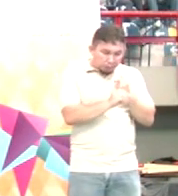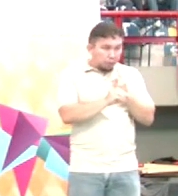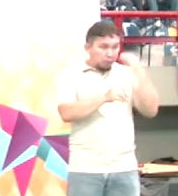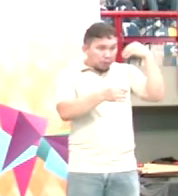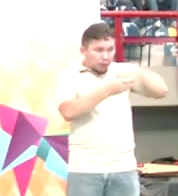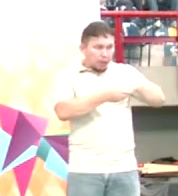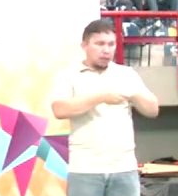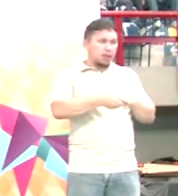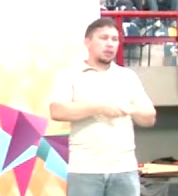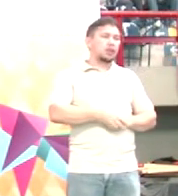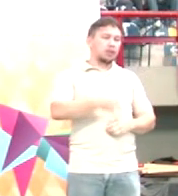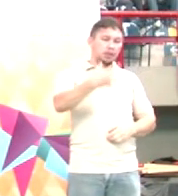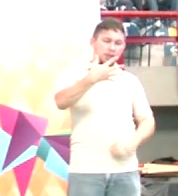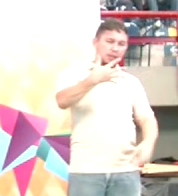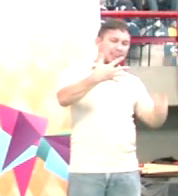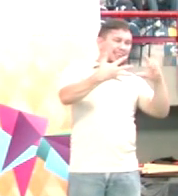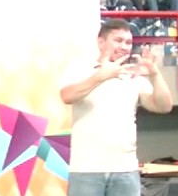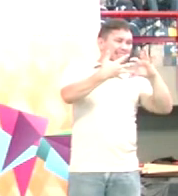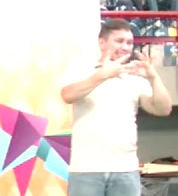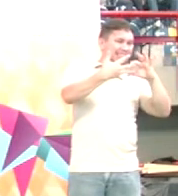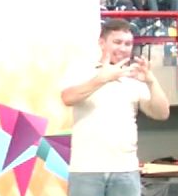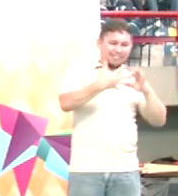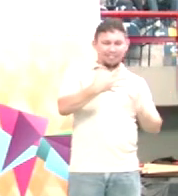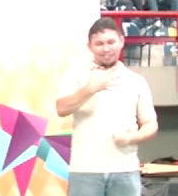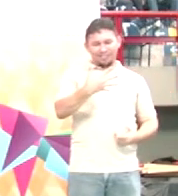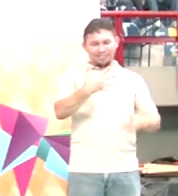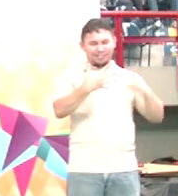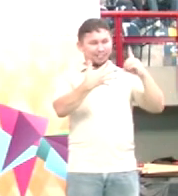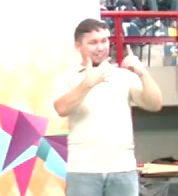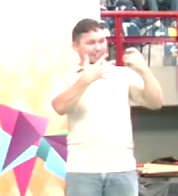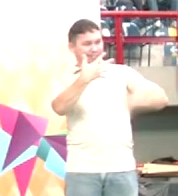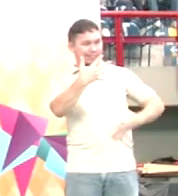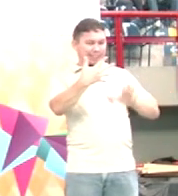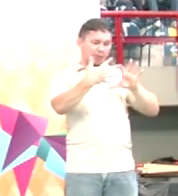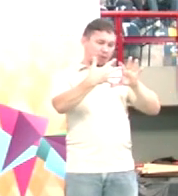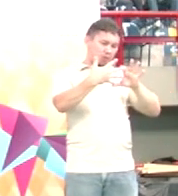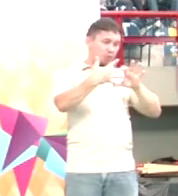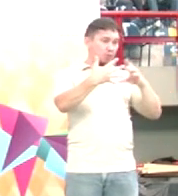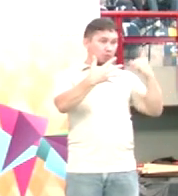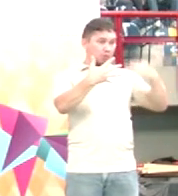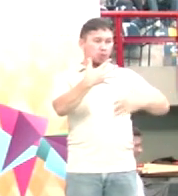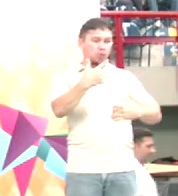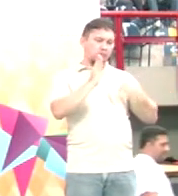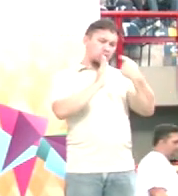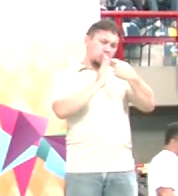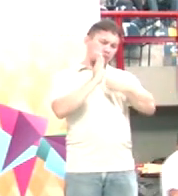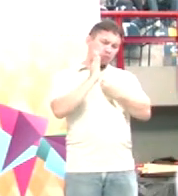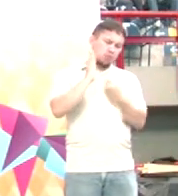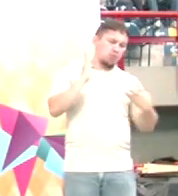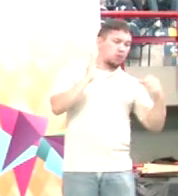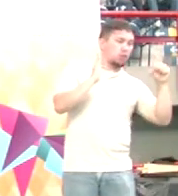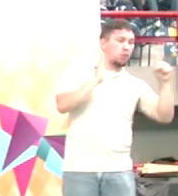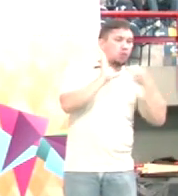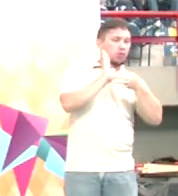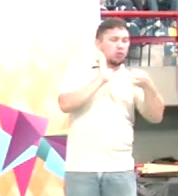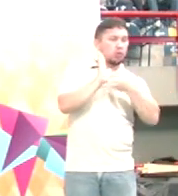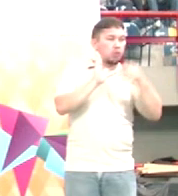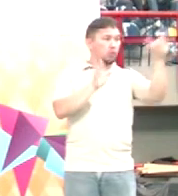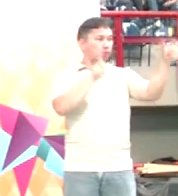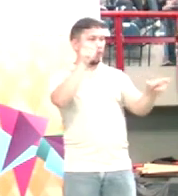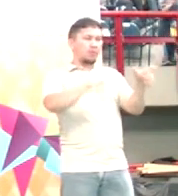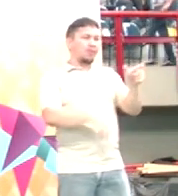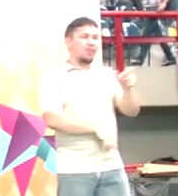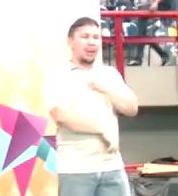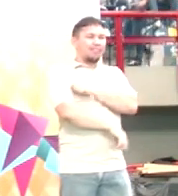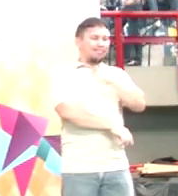no desenvolvimento eu coloquei pelo menos 8 maneiras de como argumentar para aquele aluno que